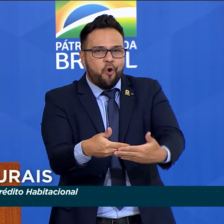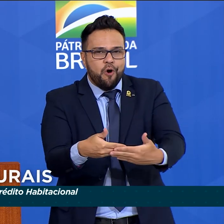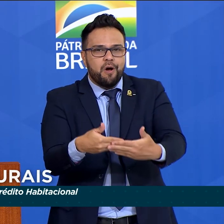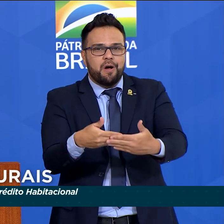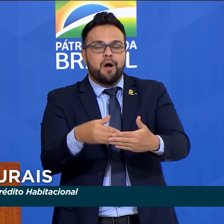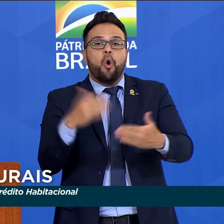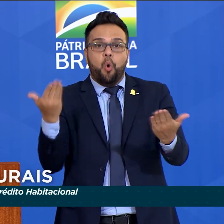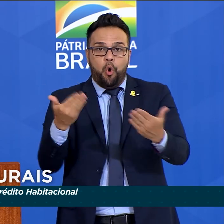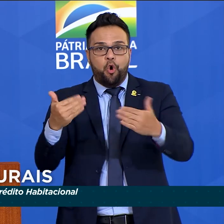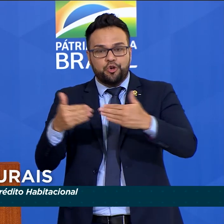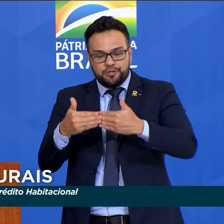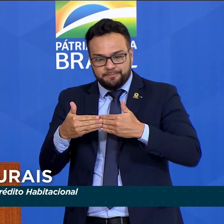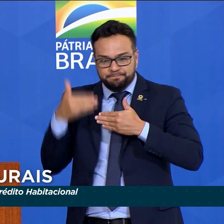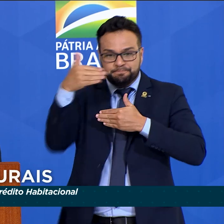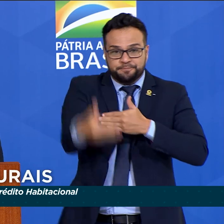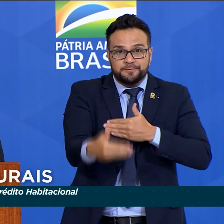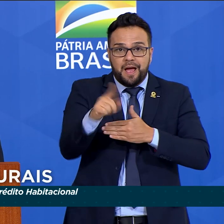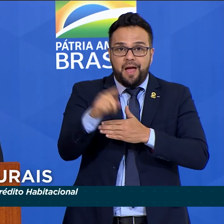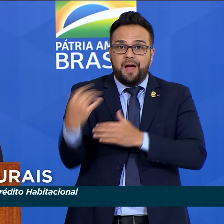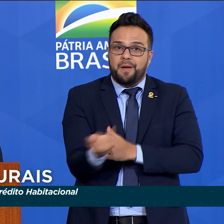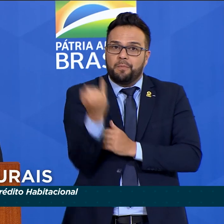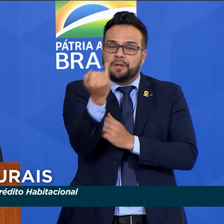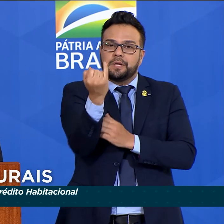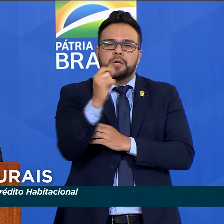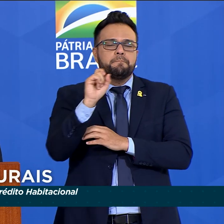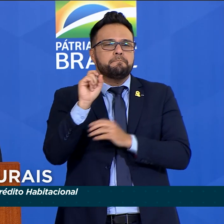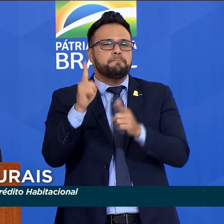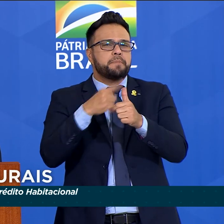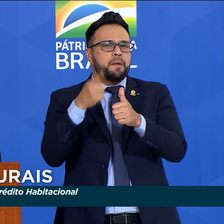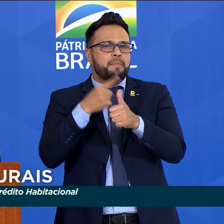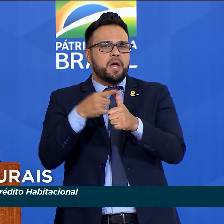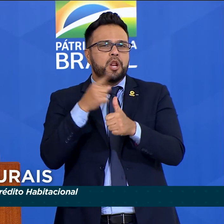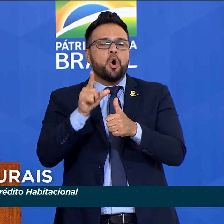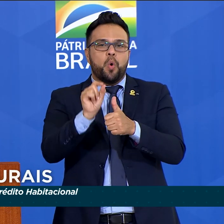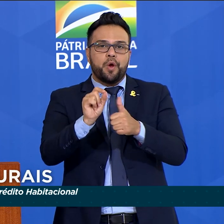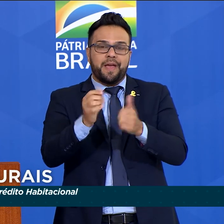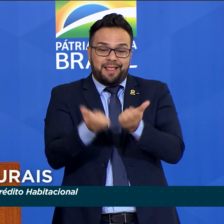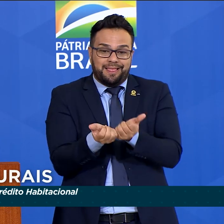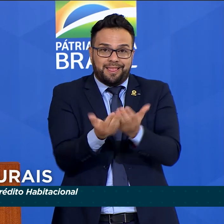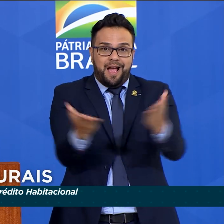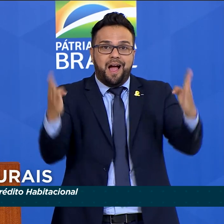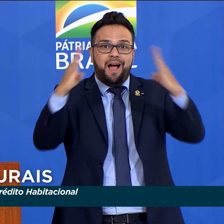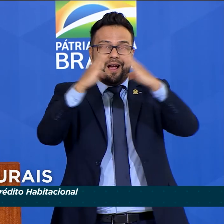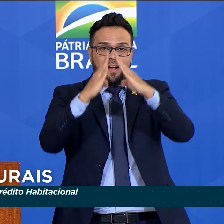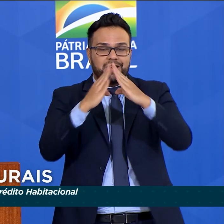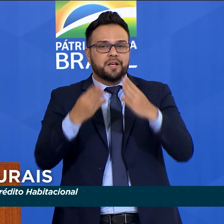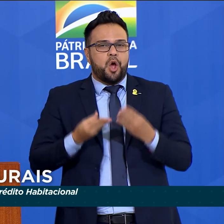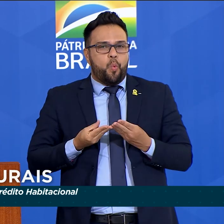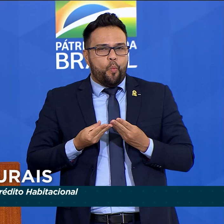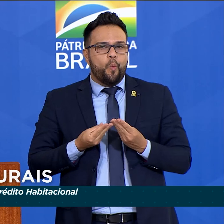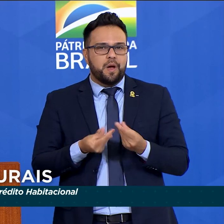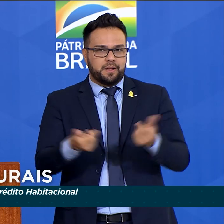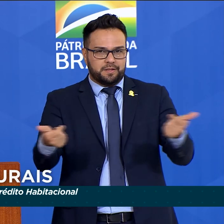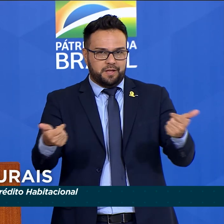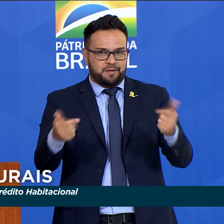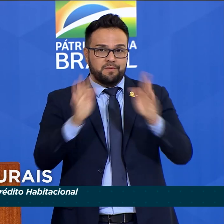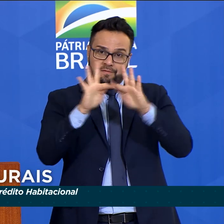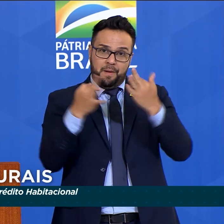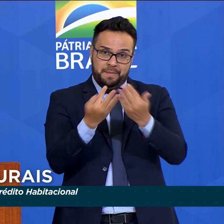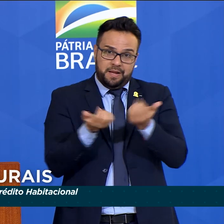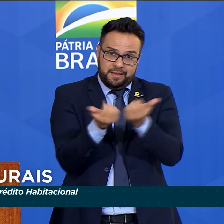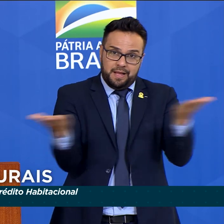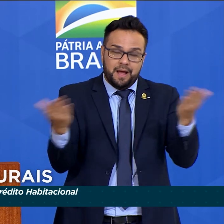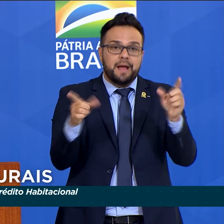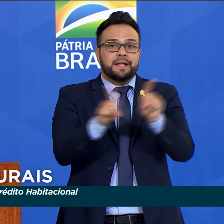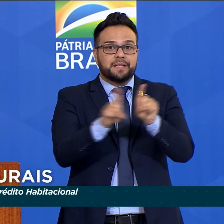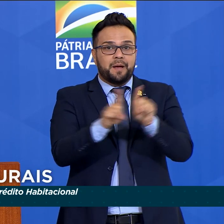muito importantes. Primeiro, para viabilizar uma habitação de qualidade para essas famílias. E depois, para